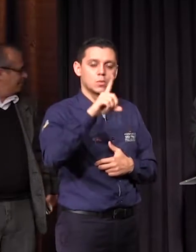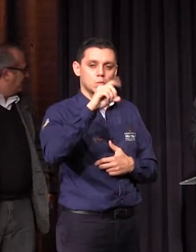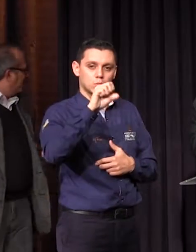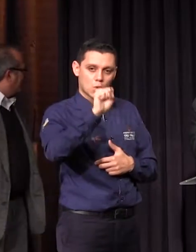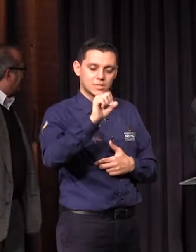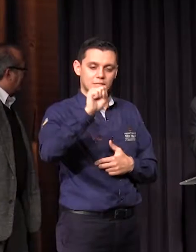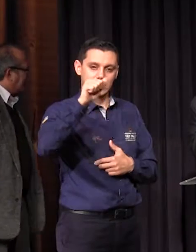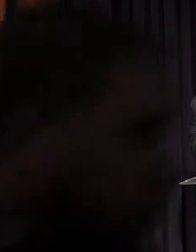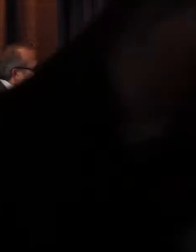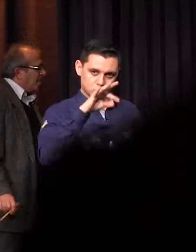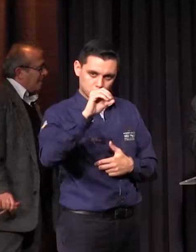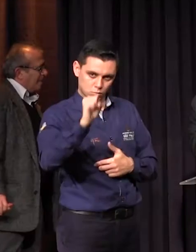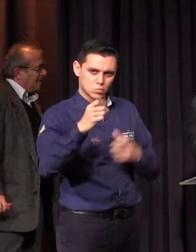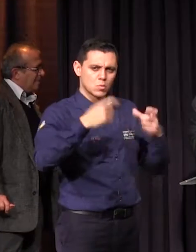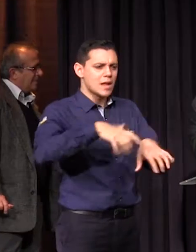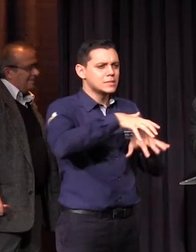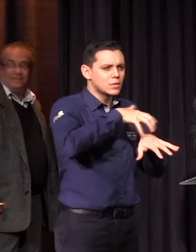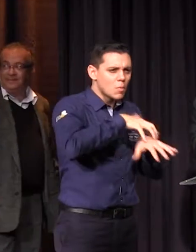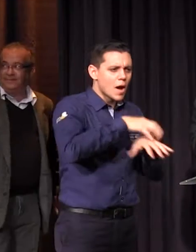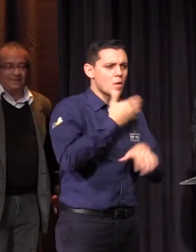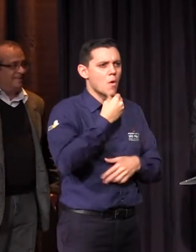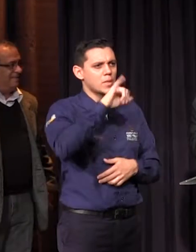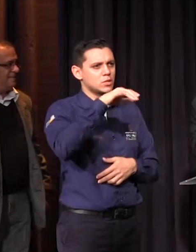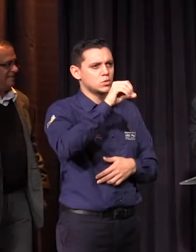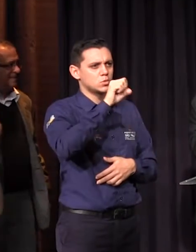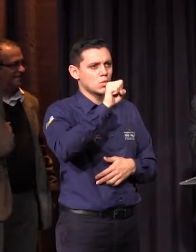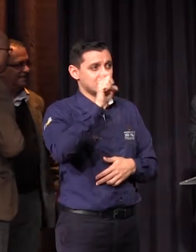de santo amaro josé suárez